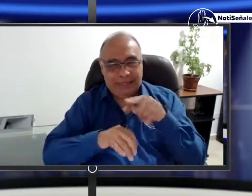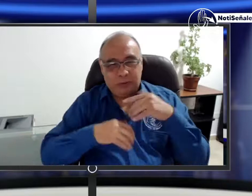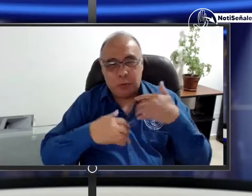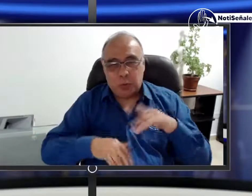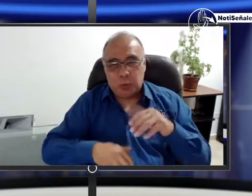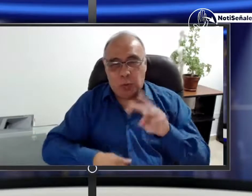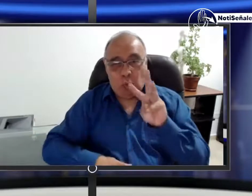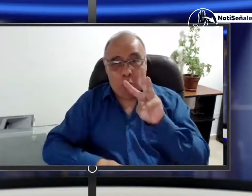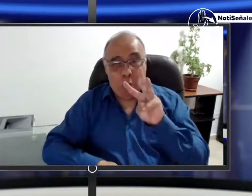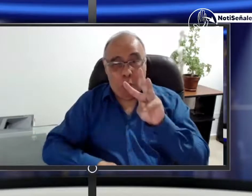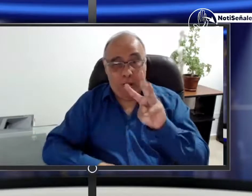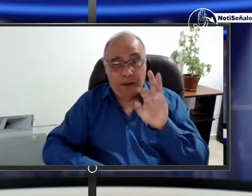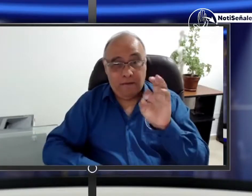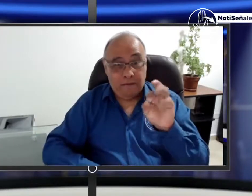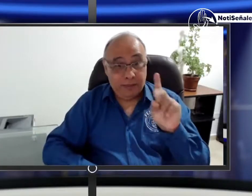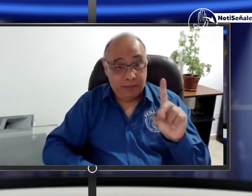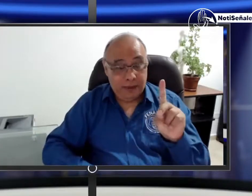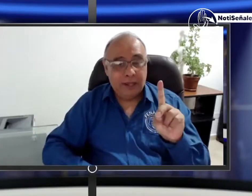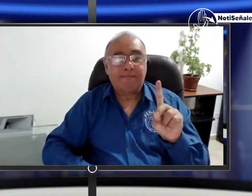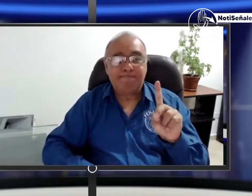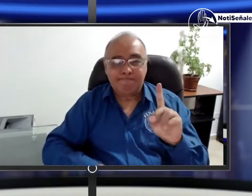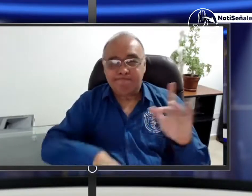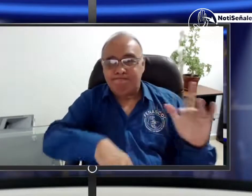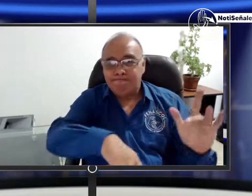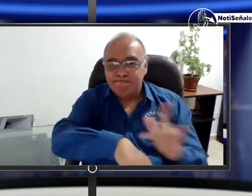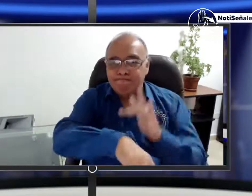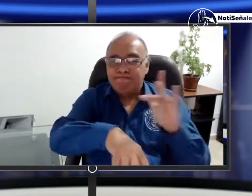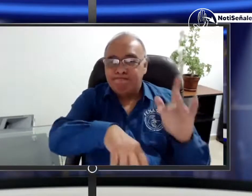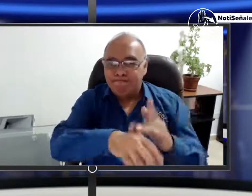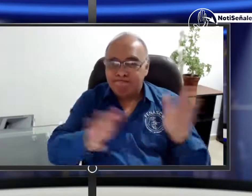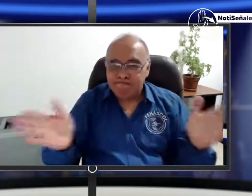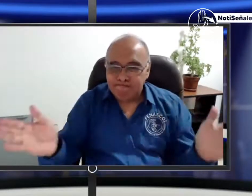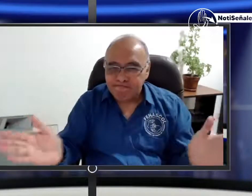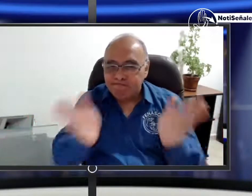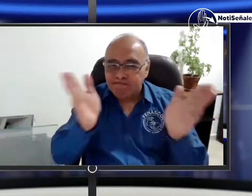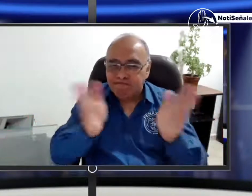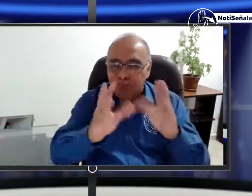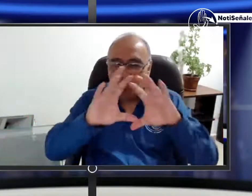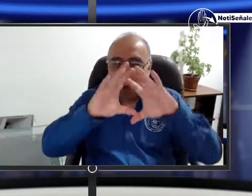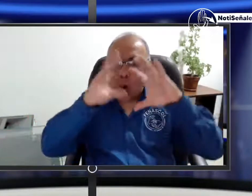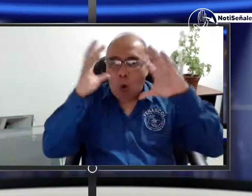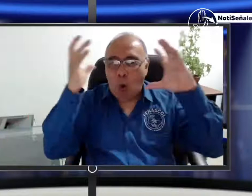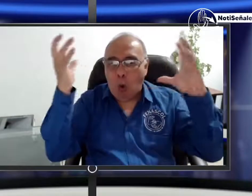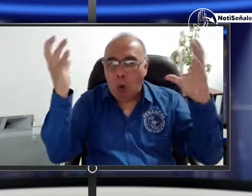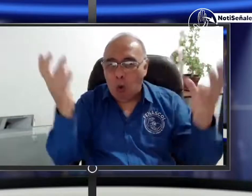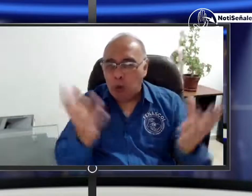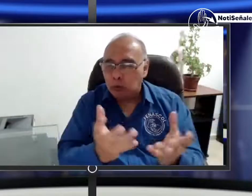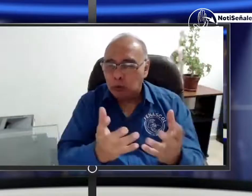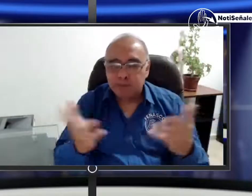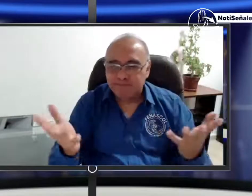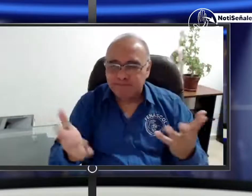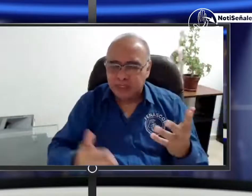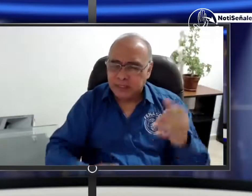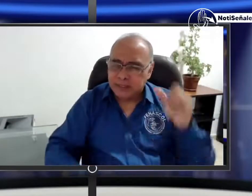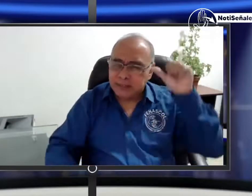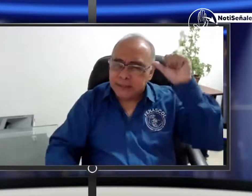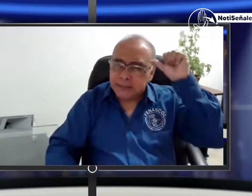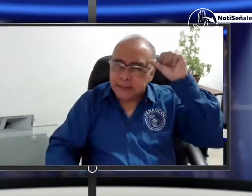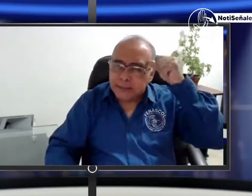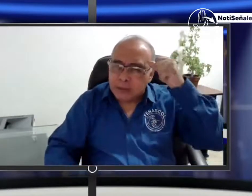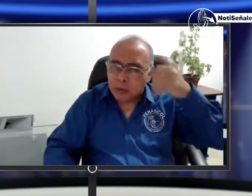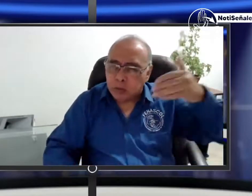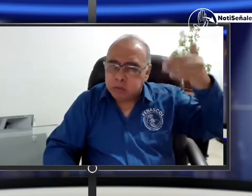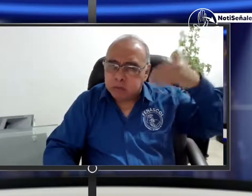perfecto qué importante es este reto que propone ela w tiene el objetivo de incentivar